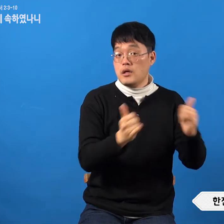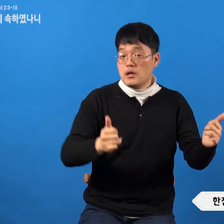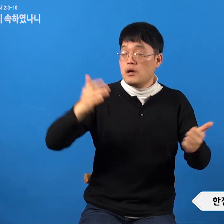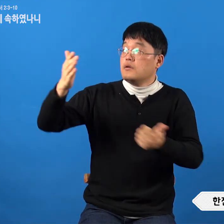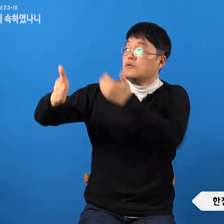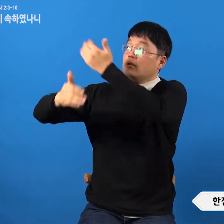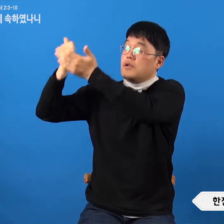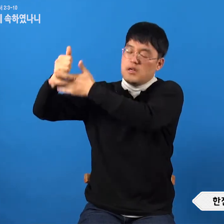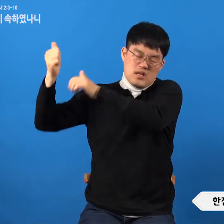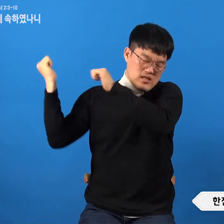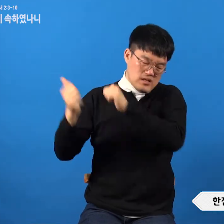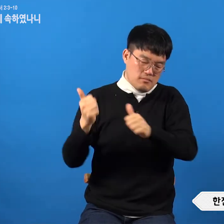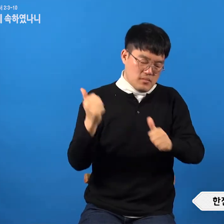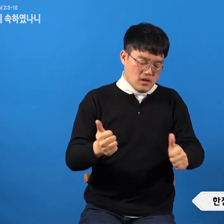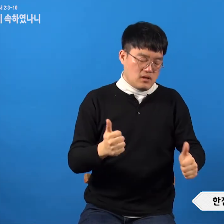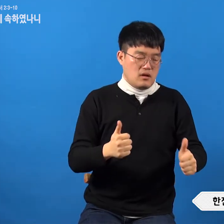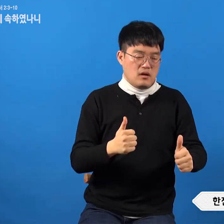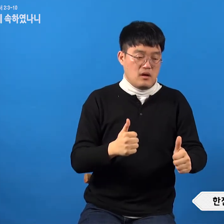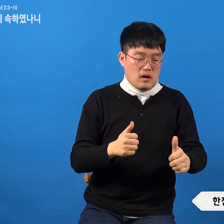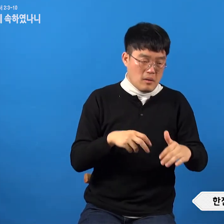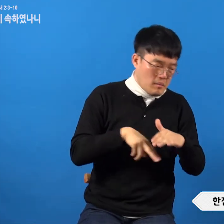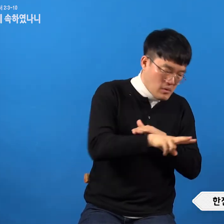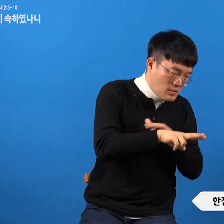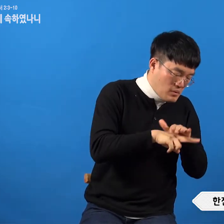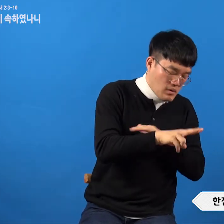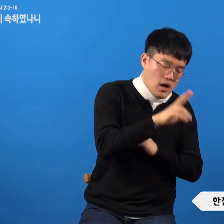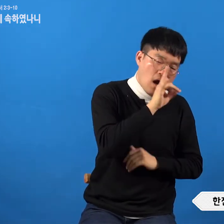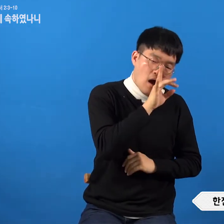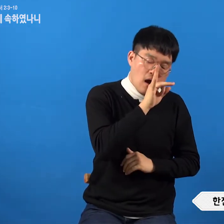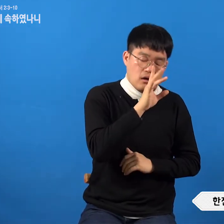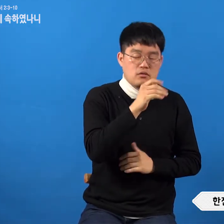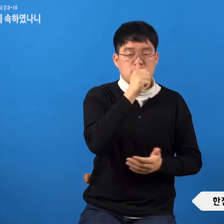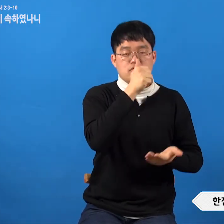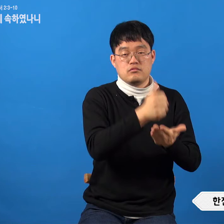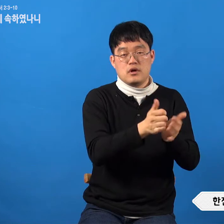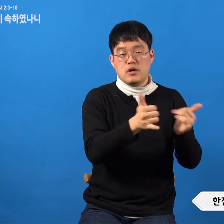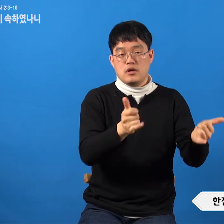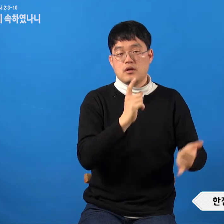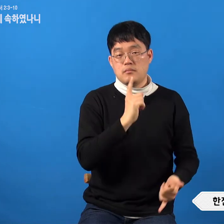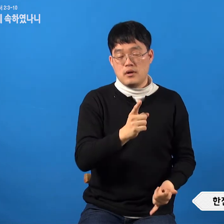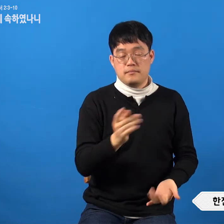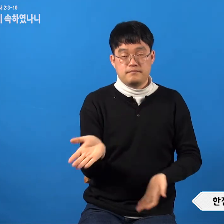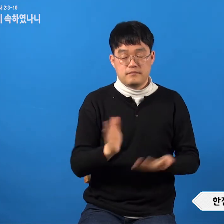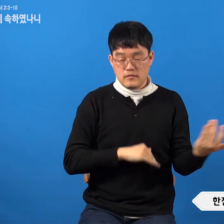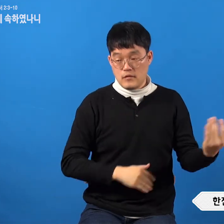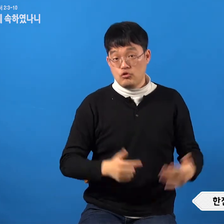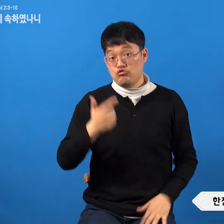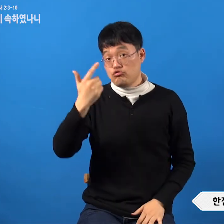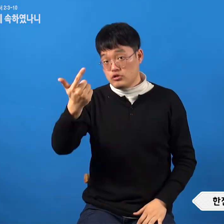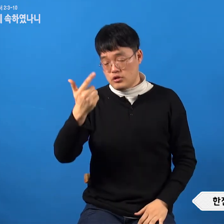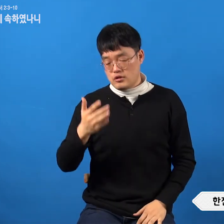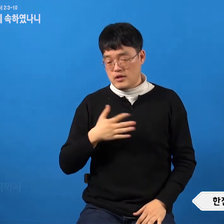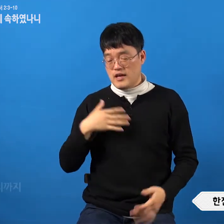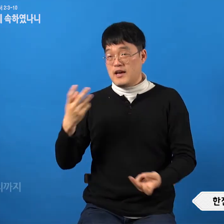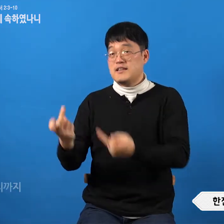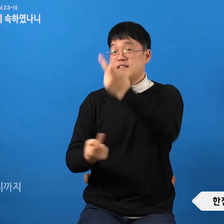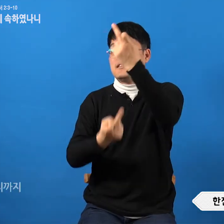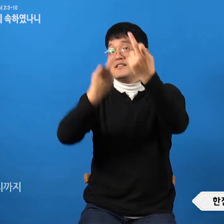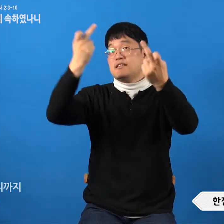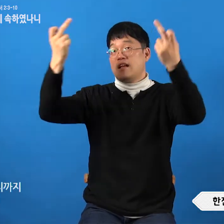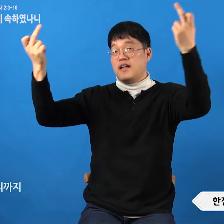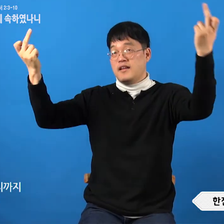없는 죄인이라는 말입니다. 그 다음에 6절 내가 산의 뿌리까지 내려가